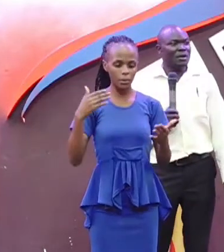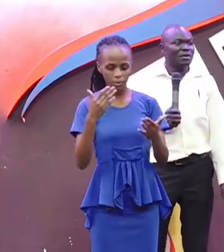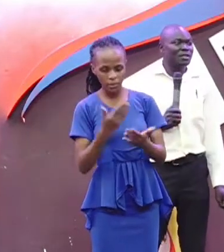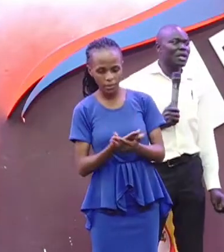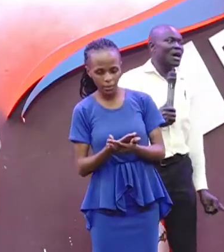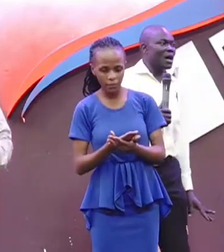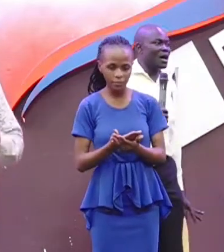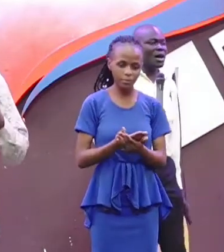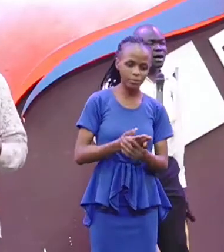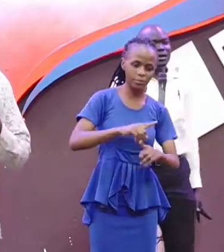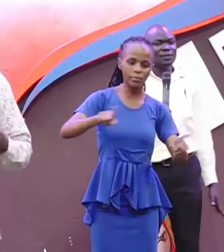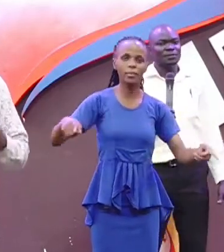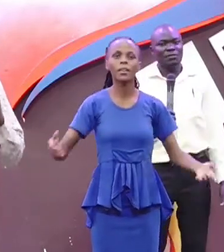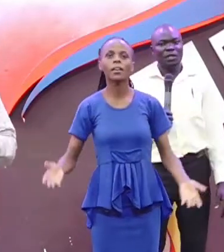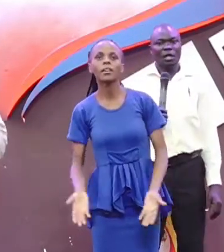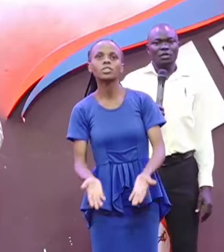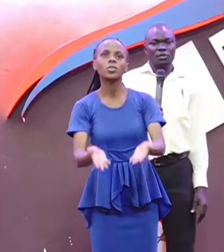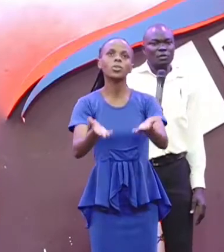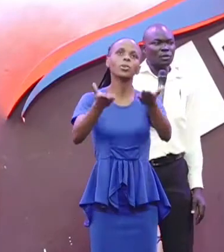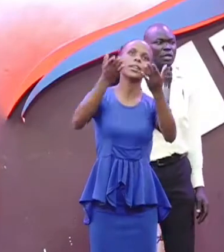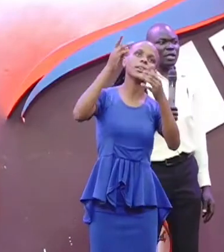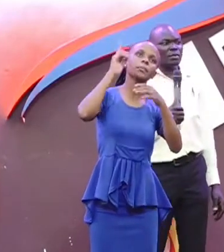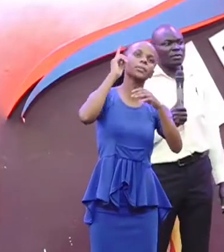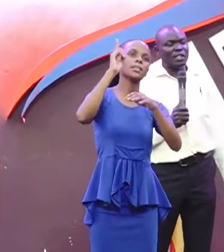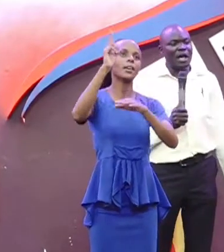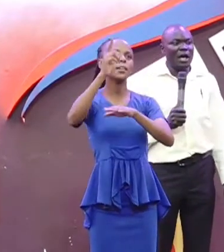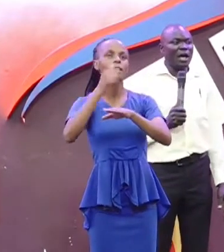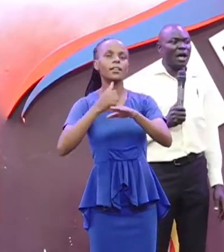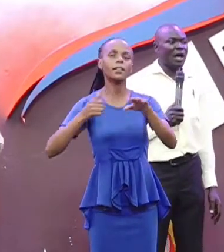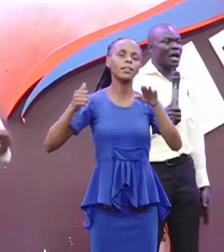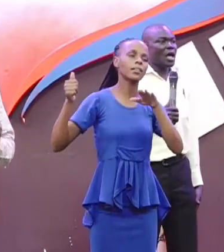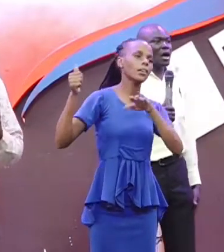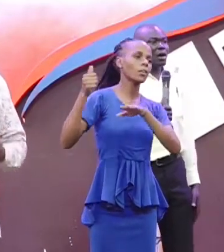okusinga byonna kwe mukama tukuyimusa